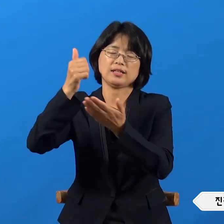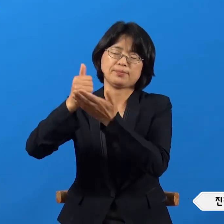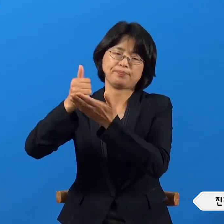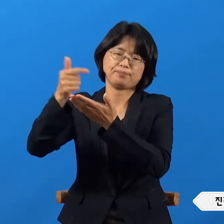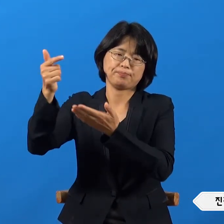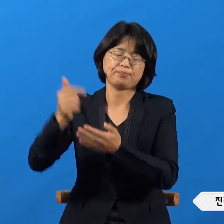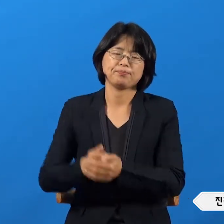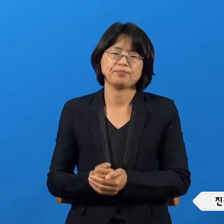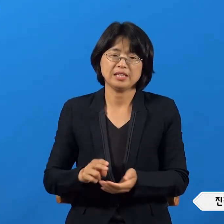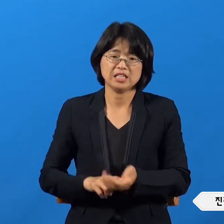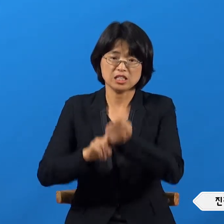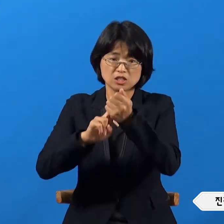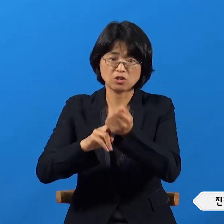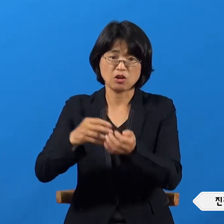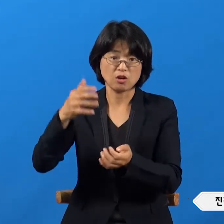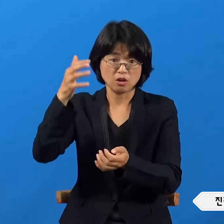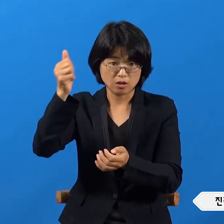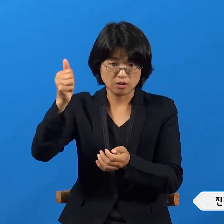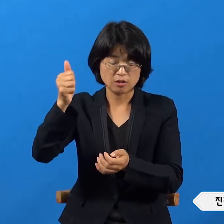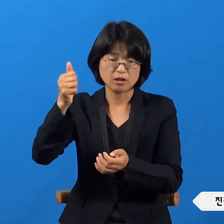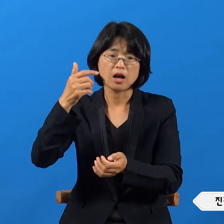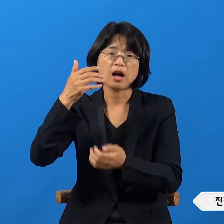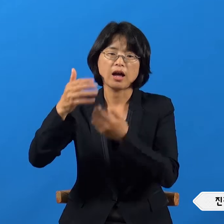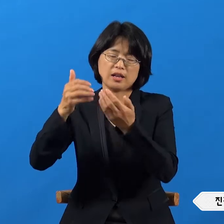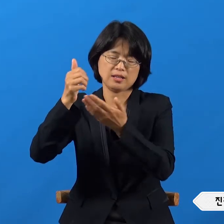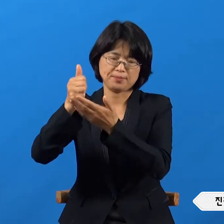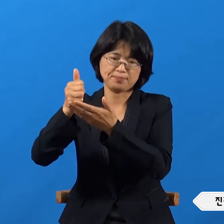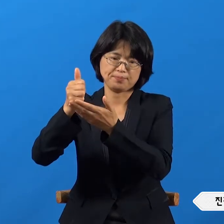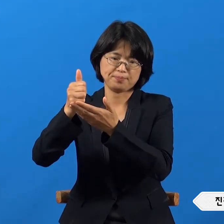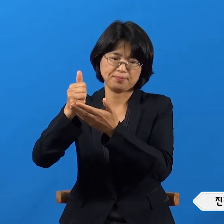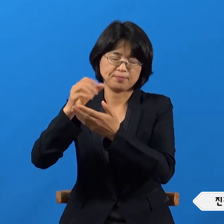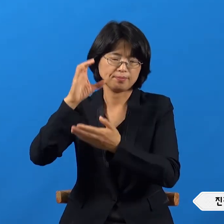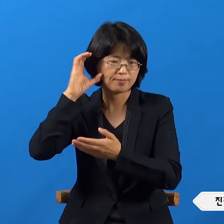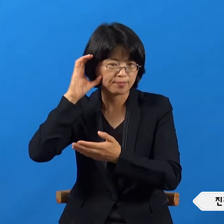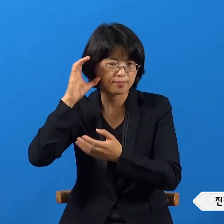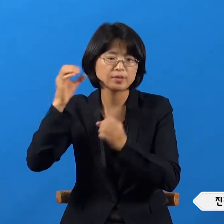기도를 응답하시기 때문에 한 사람의 기도도